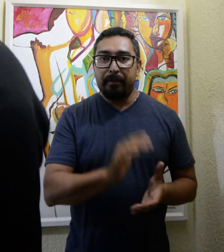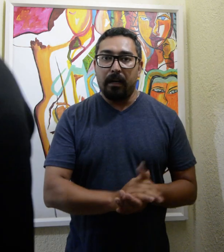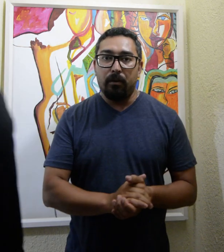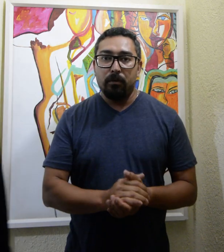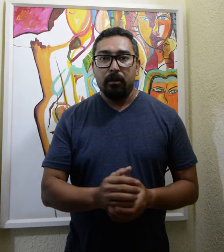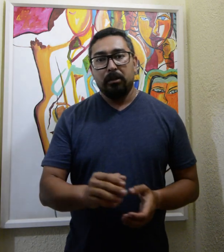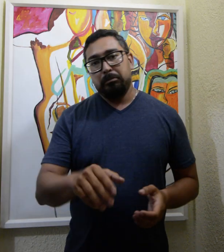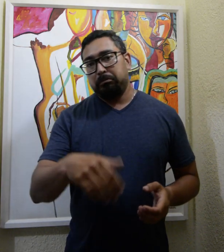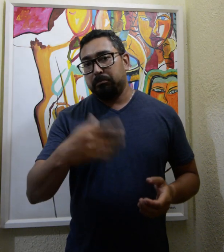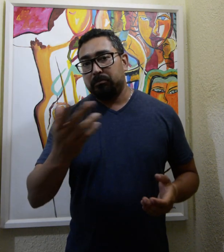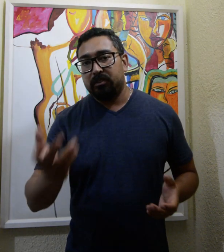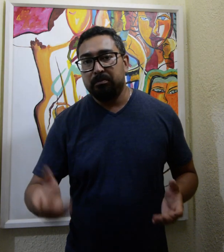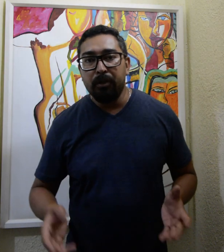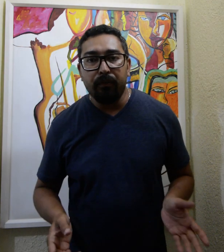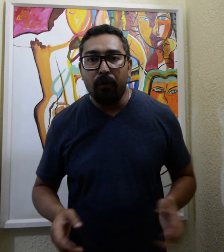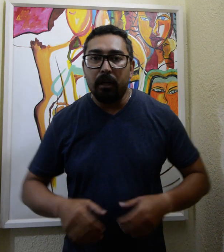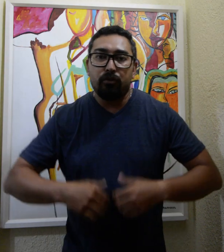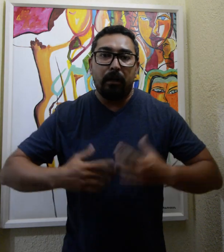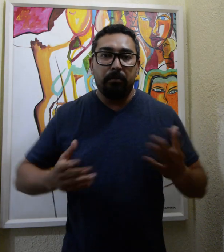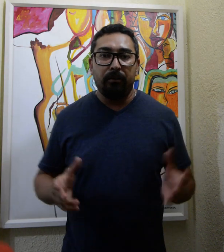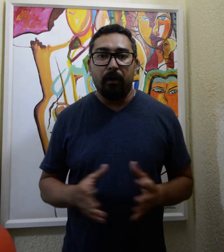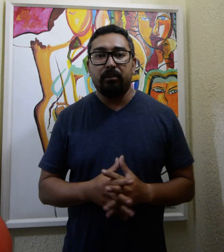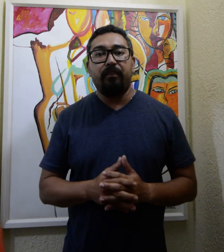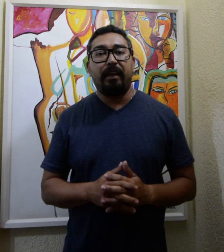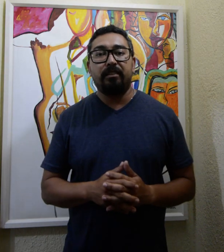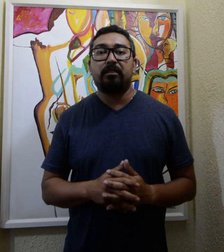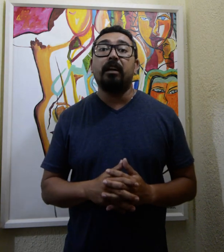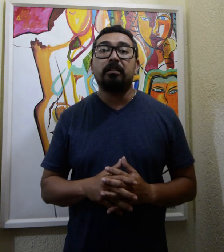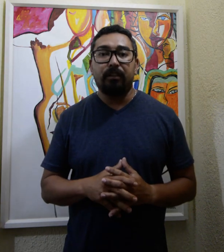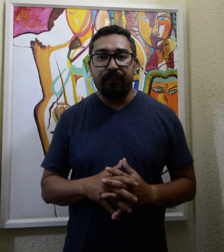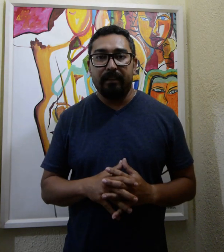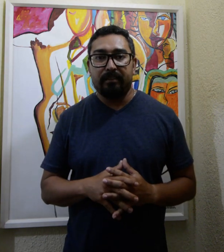capital, 1.000 votos, 4.000 votos não fazem tanta diferença